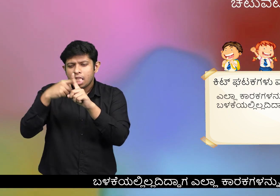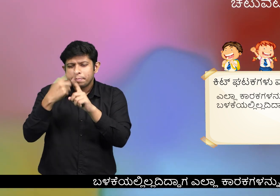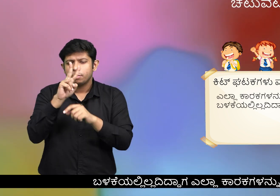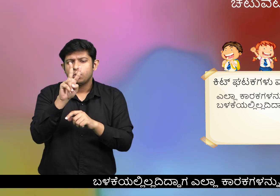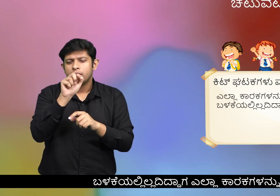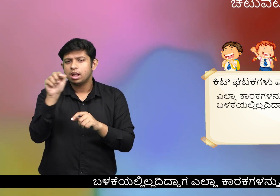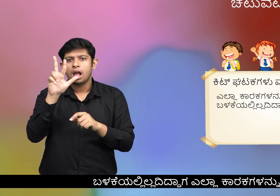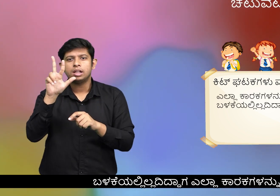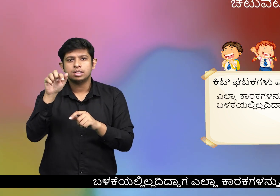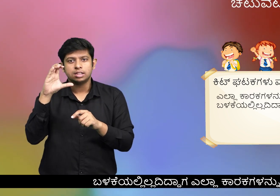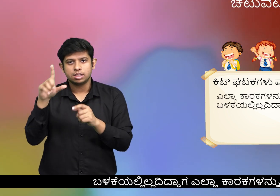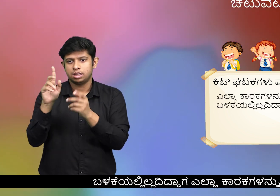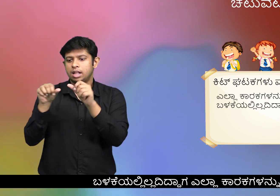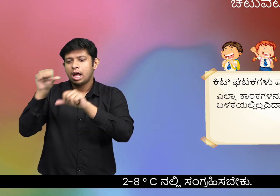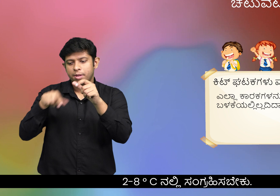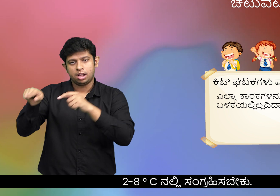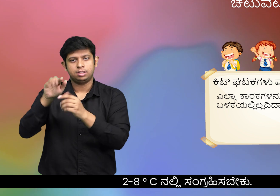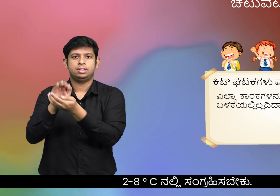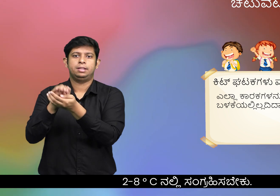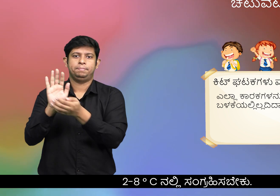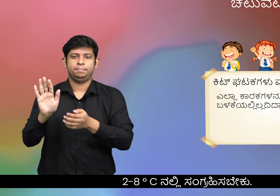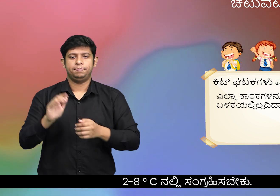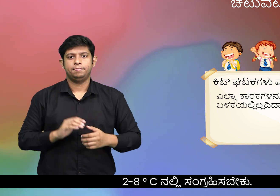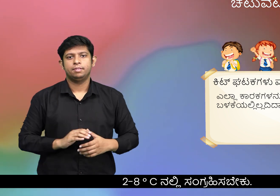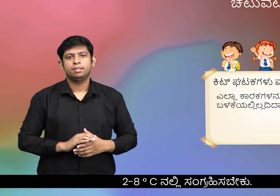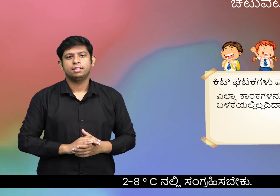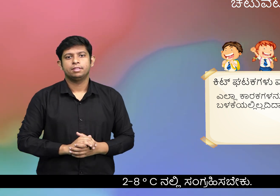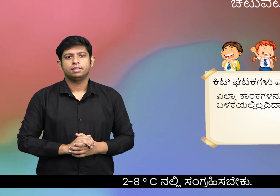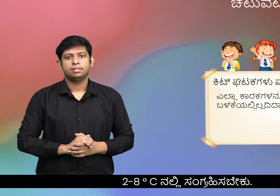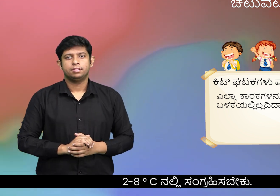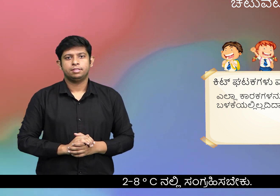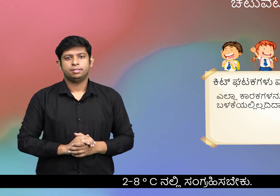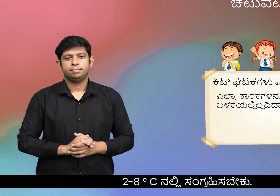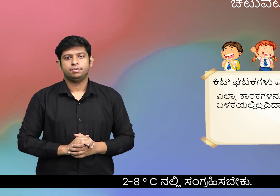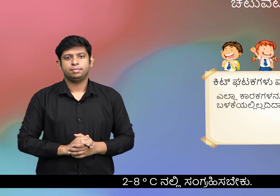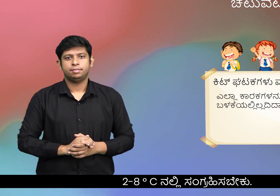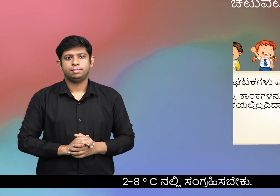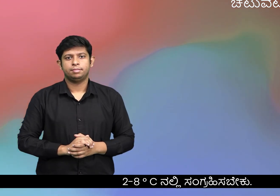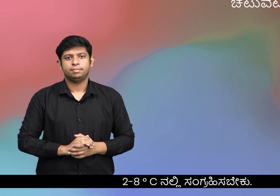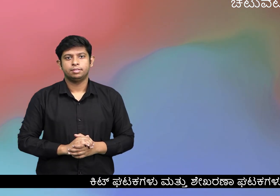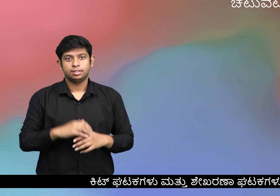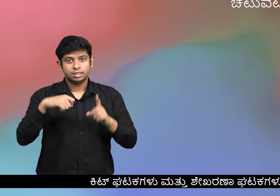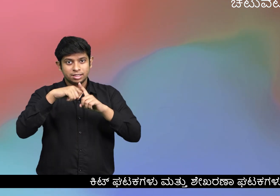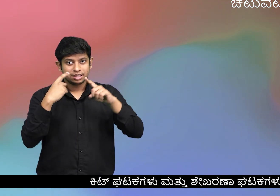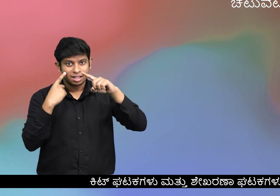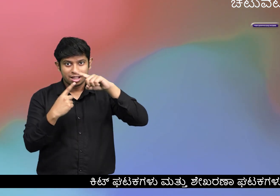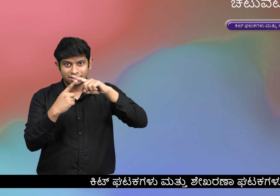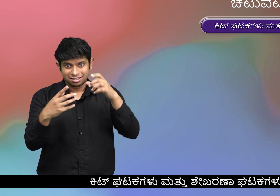ಬಳಕೆಯಲ್ಲಿಲ್ಲದಿದ್ದಾಗ ಎಲ್ಲ ಕಾರಕಗಳನ್ನು 2 ರಿಂದ 8 ಡಿಗ್ರಿ ಸೆಲ್ಸಿಯಸ್ನಲ್ಲಿ ಸಂಗ್ರಹಿಸಬೇಕು. ಕಿಟ್ ಘಟಕಗಳು